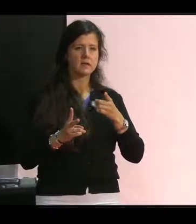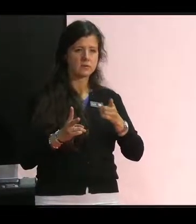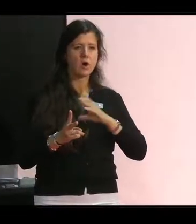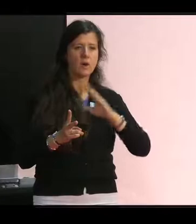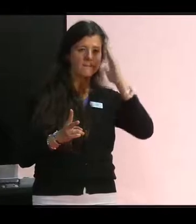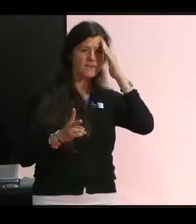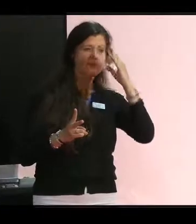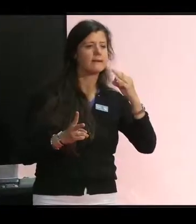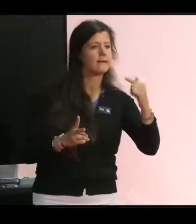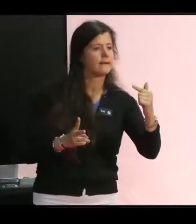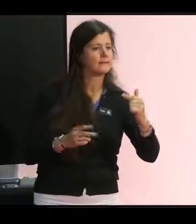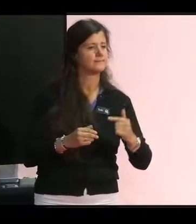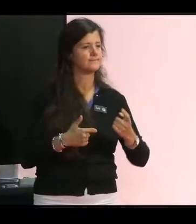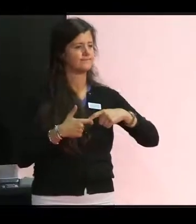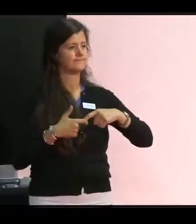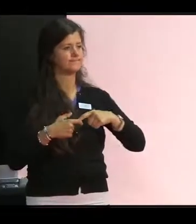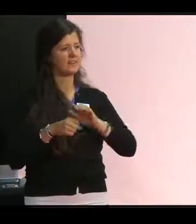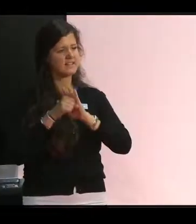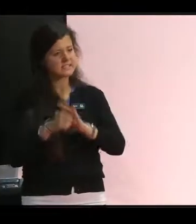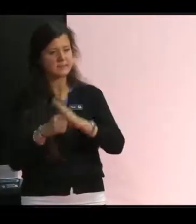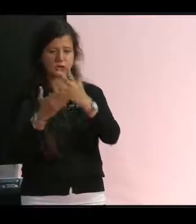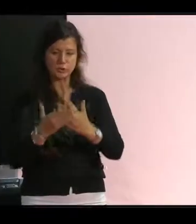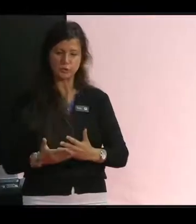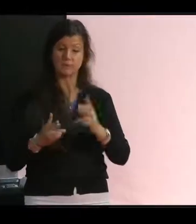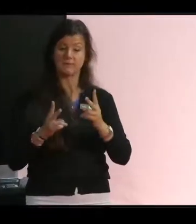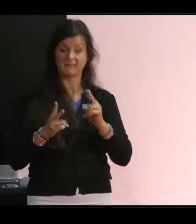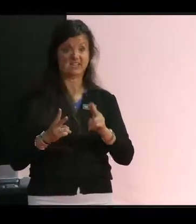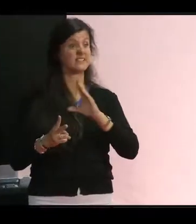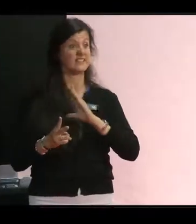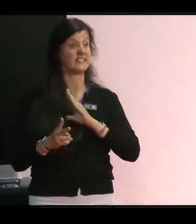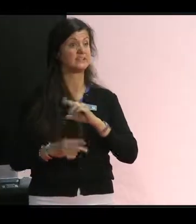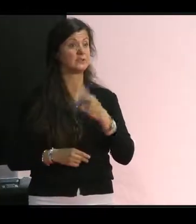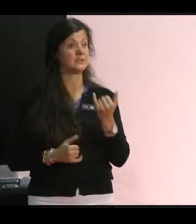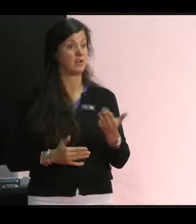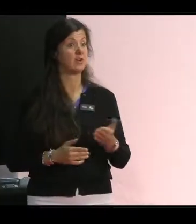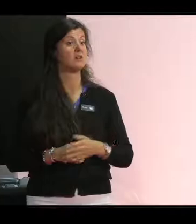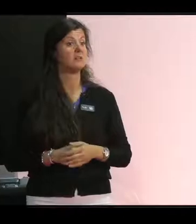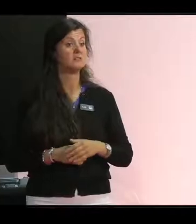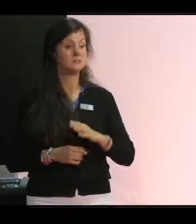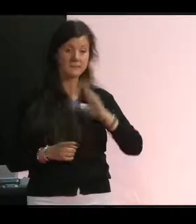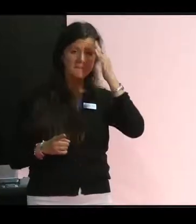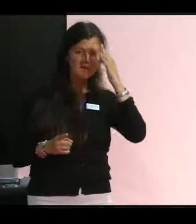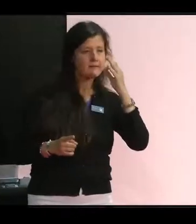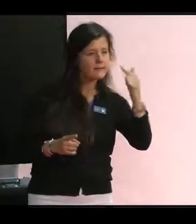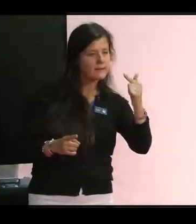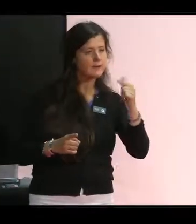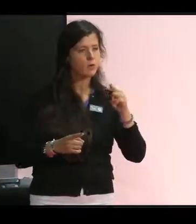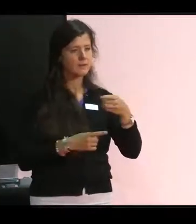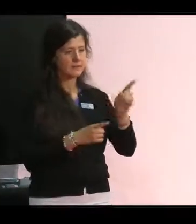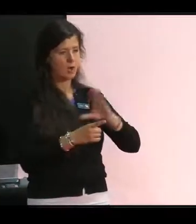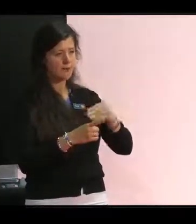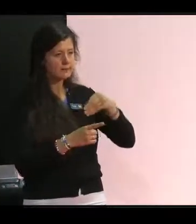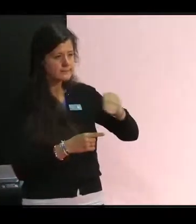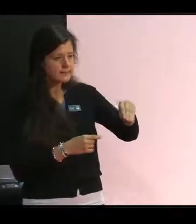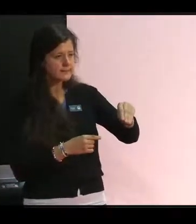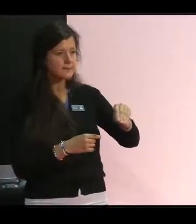om de diskriminerande strukturerna som faktiskt finns. Och har ni insatser, det gäller